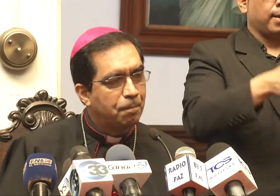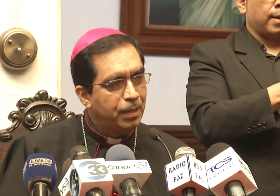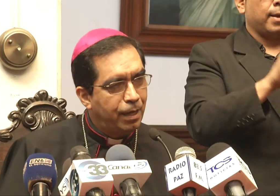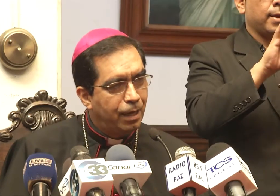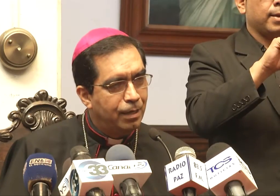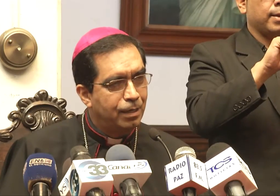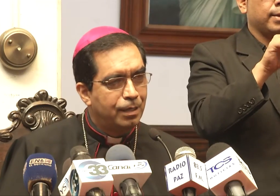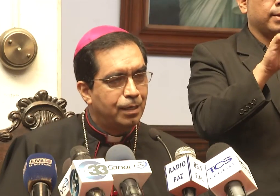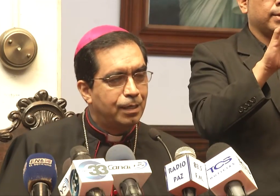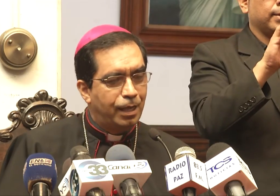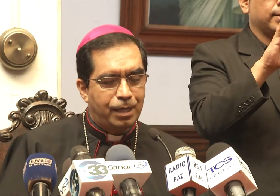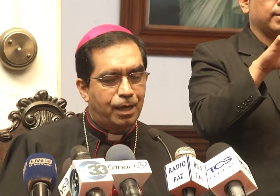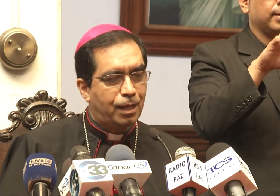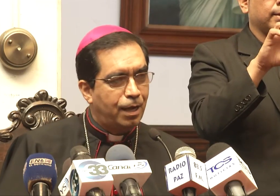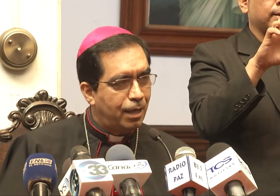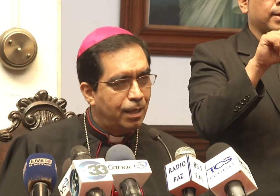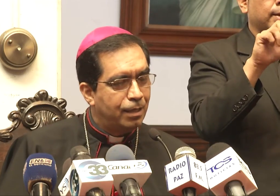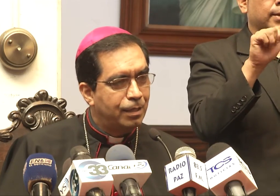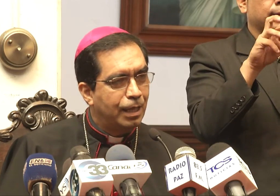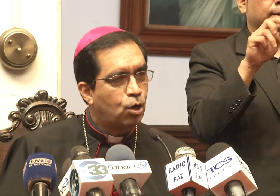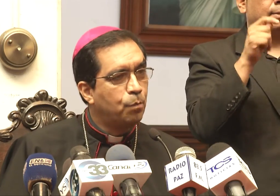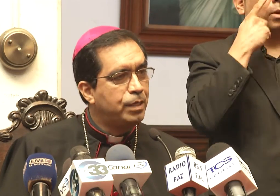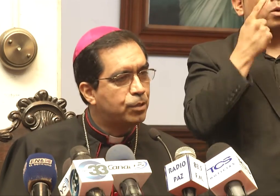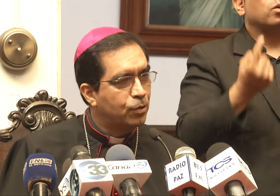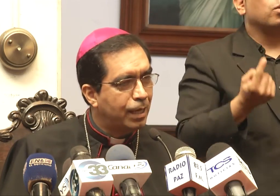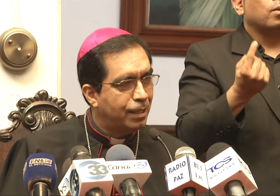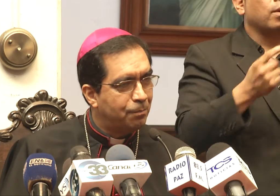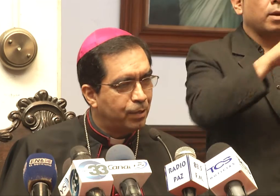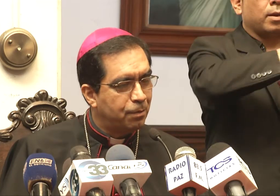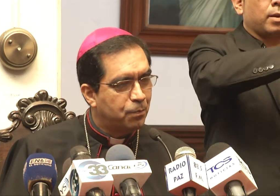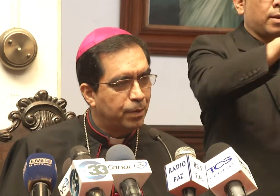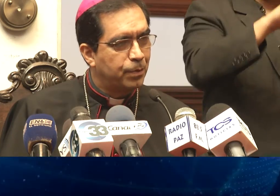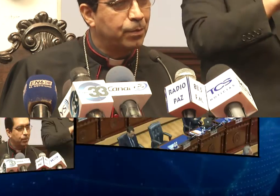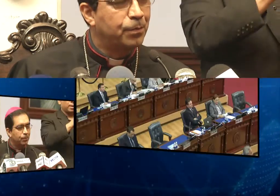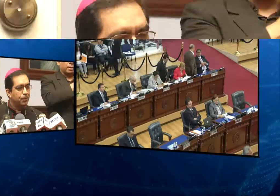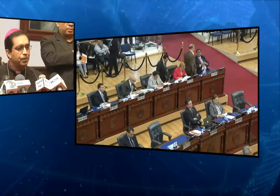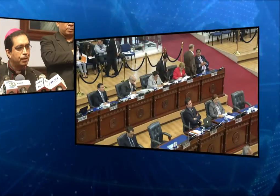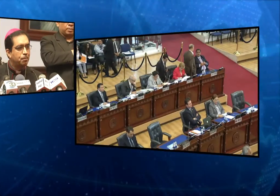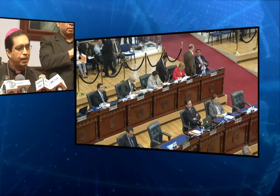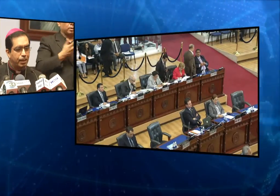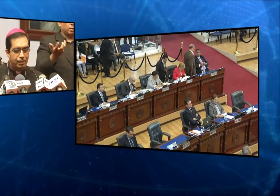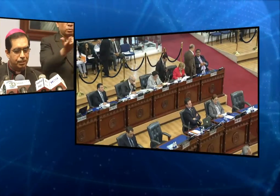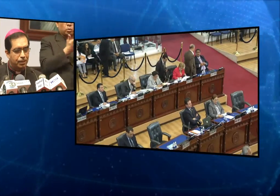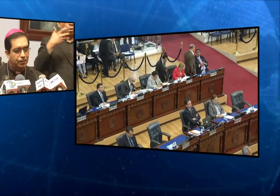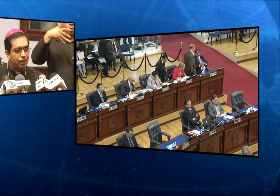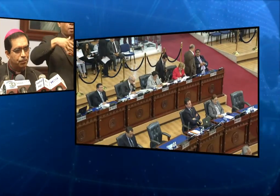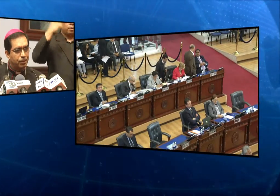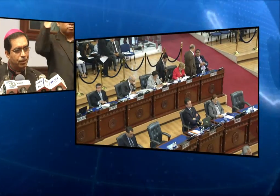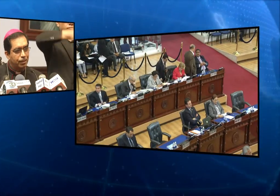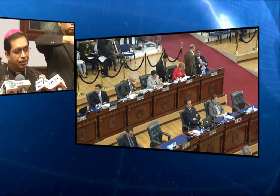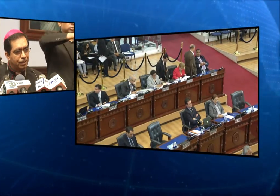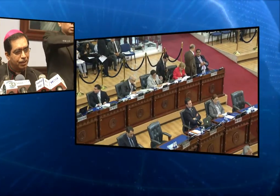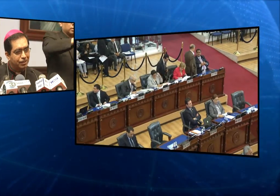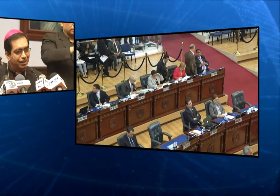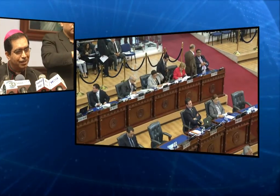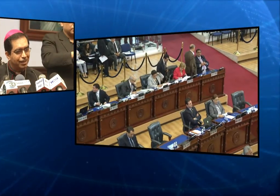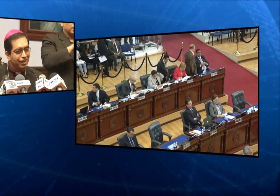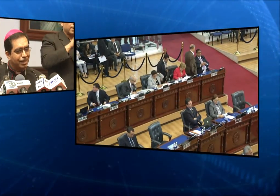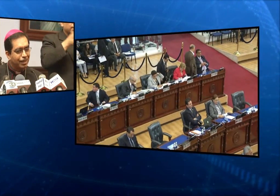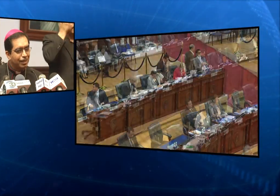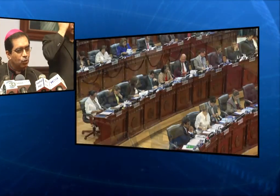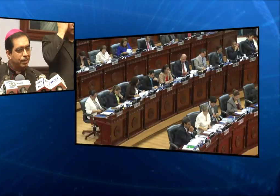la asamblea la encargada, la comisionada por el pueblo para este trabajo. Pero